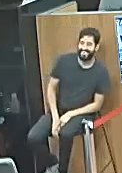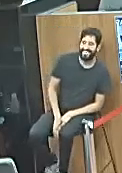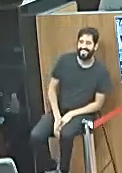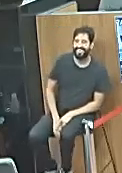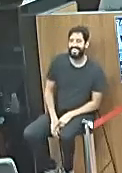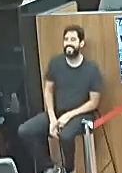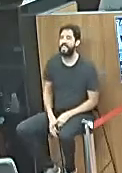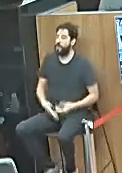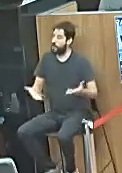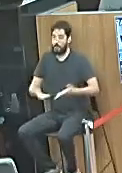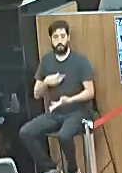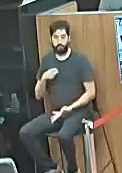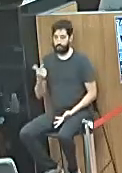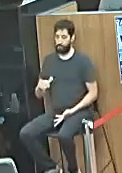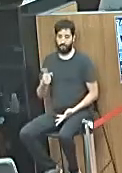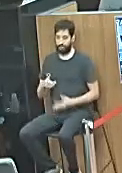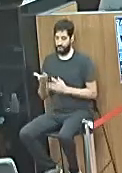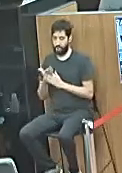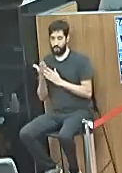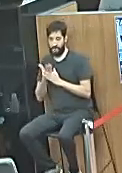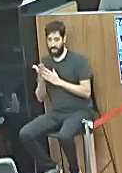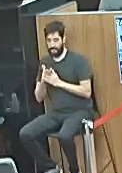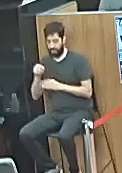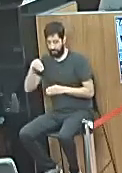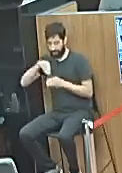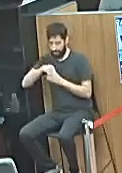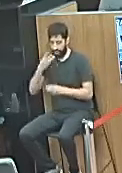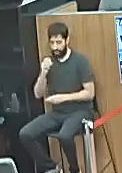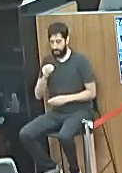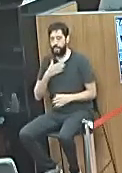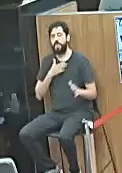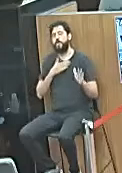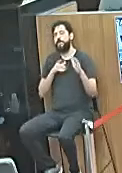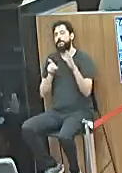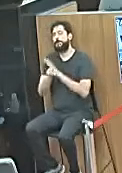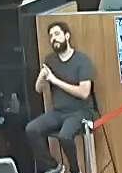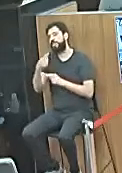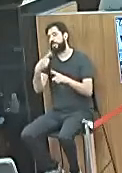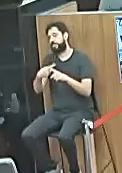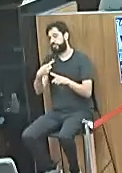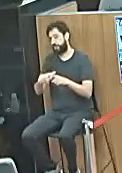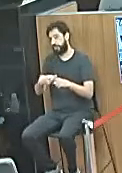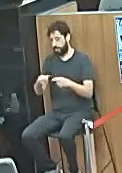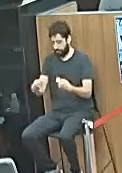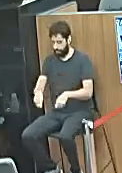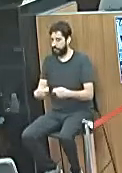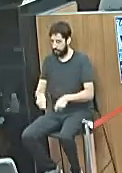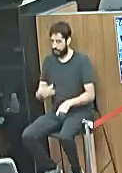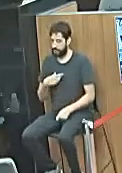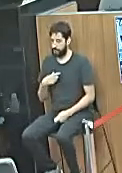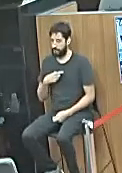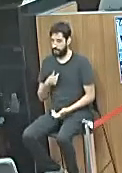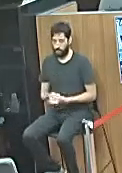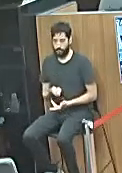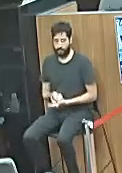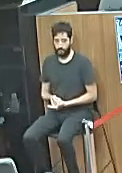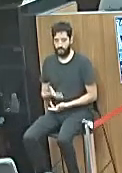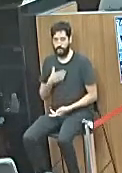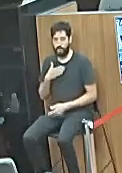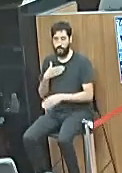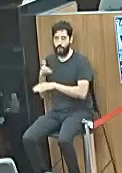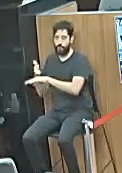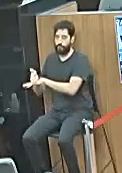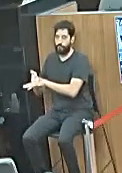quando eu peguei onde não tinha um trocador no delta bem eu estou fazendo essa pergunta porque tem que ter né e give na